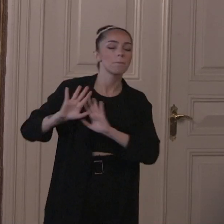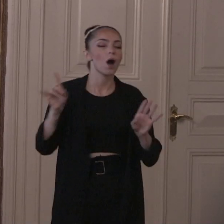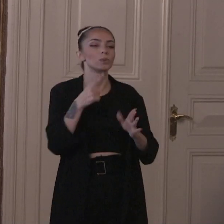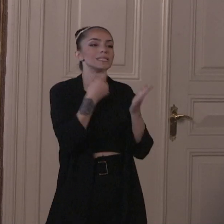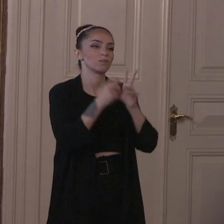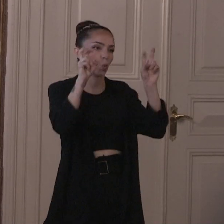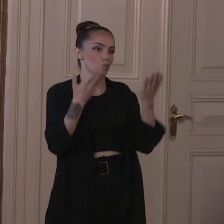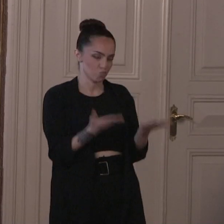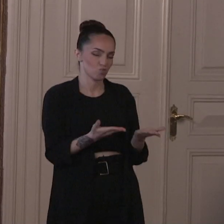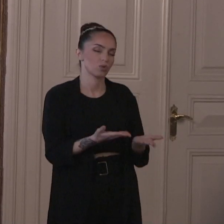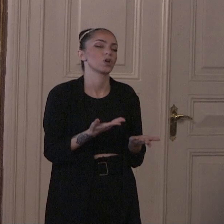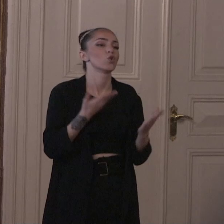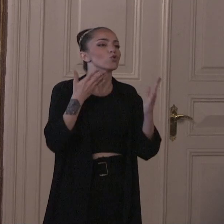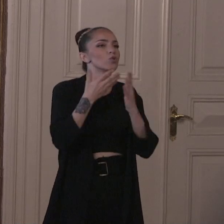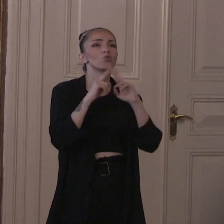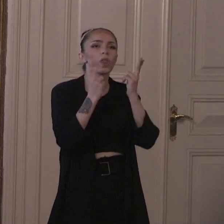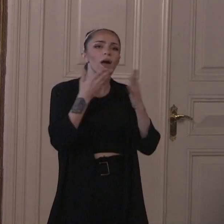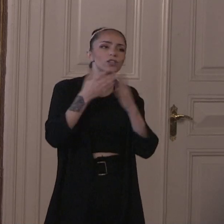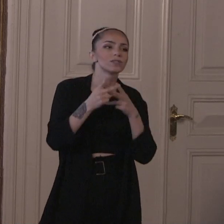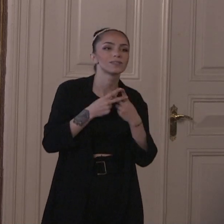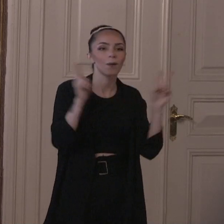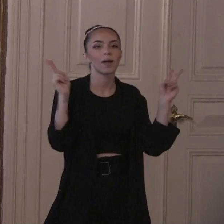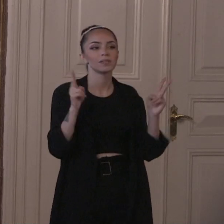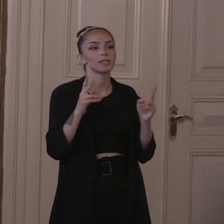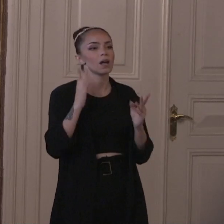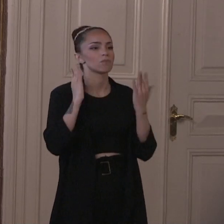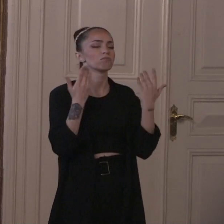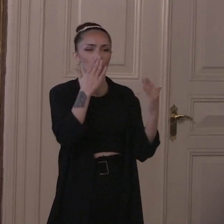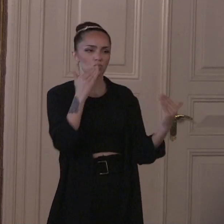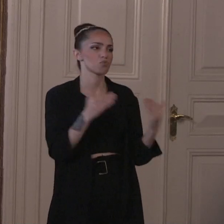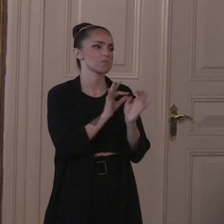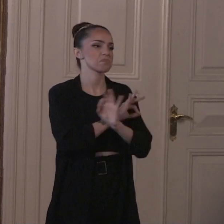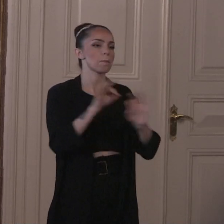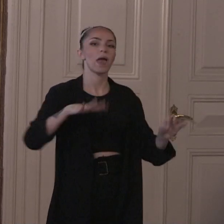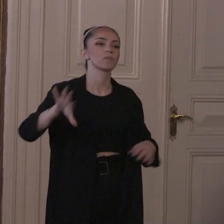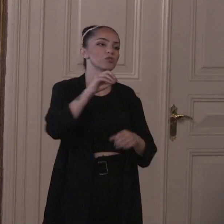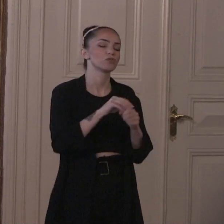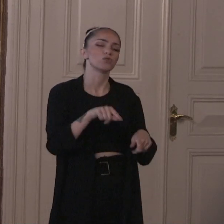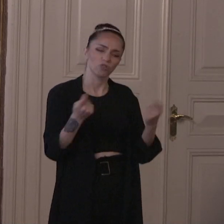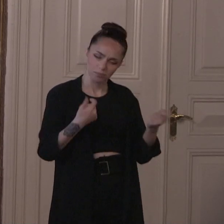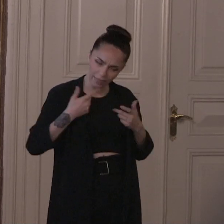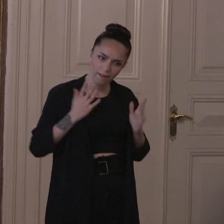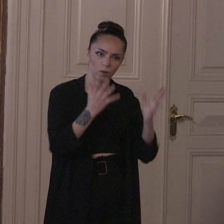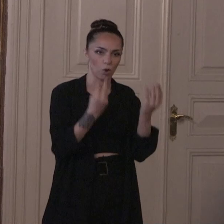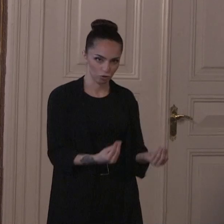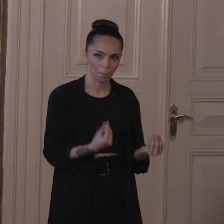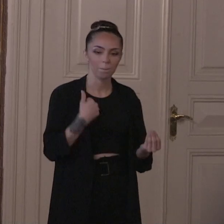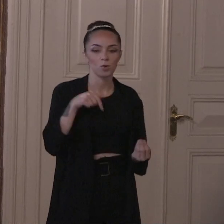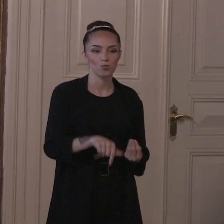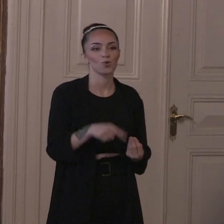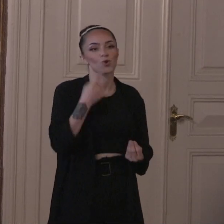dünyayı daha erişilebilir ve adil bir yer haline getirmek için çalışmalar sürecektir. Ben bu vesileyle